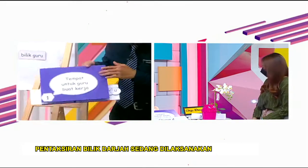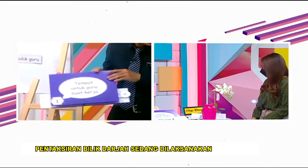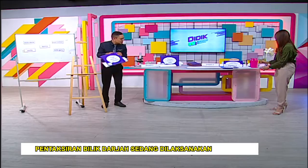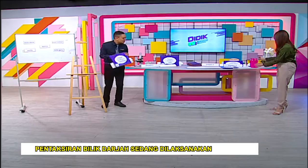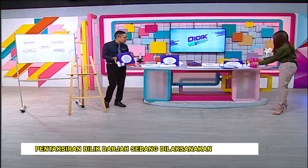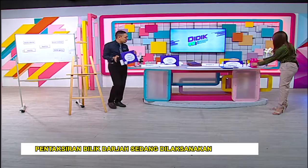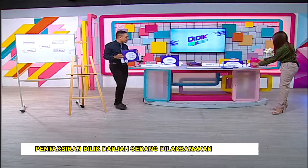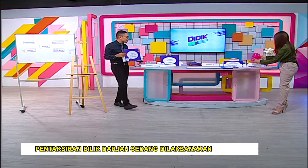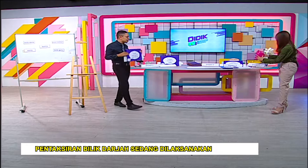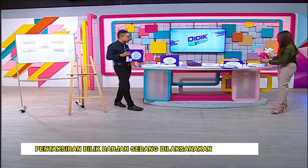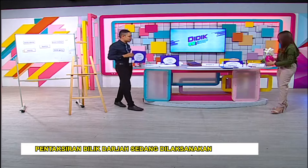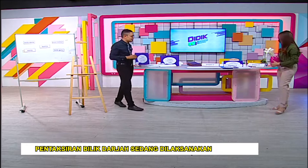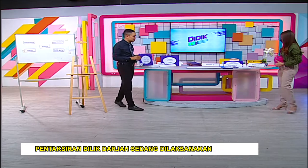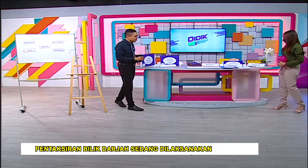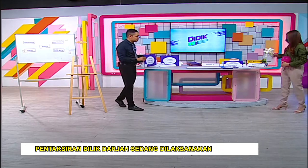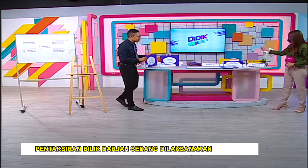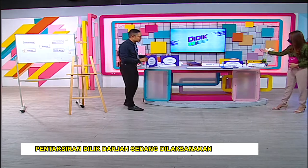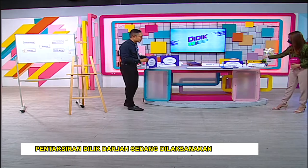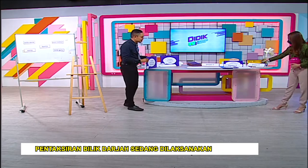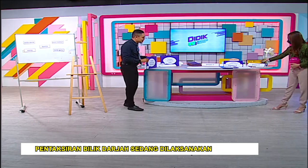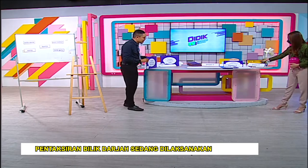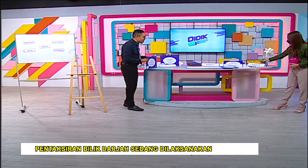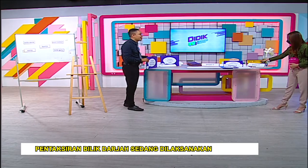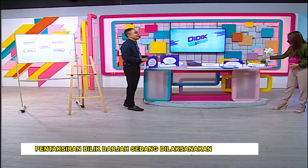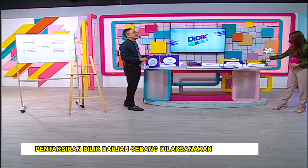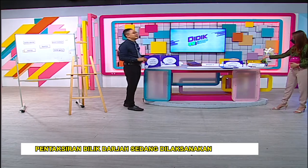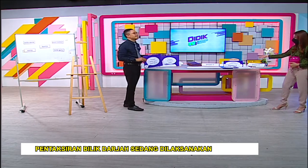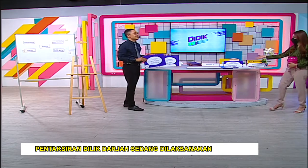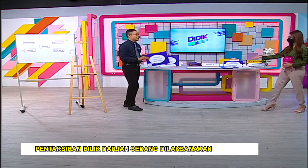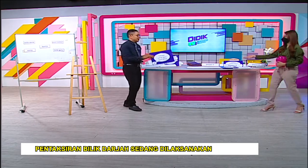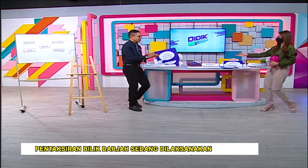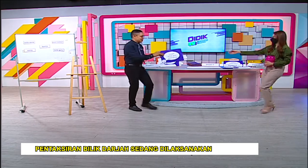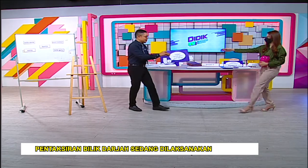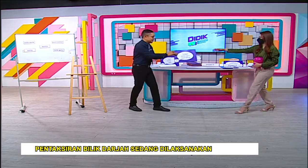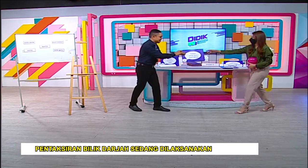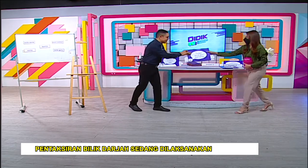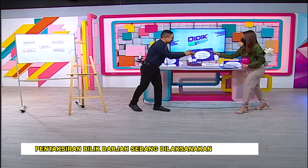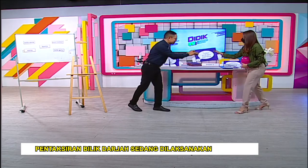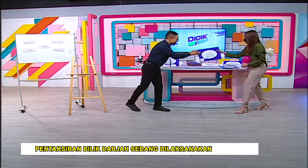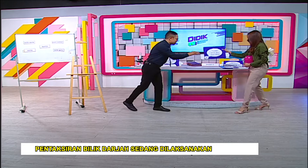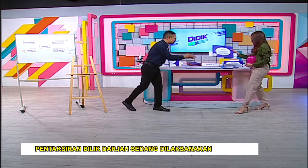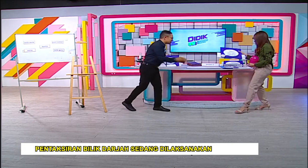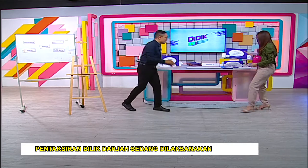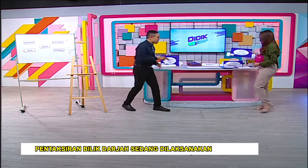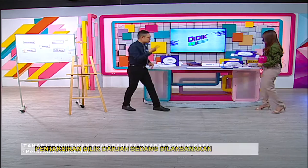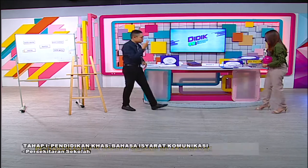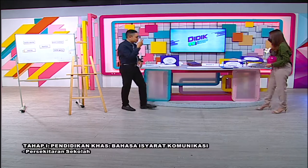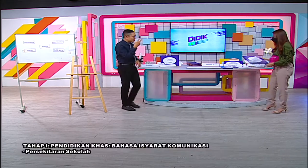kita stesen mana kita nak letak ni. Nama cikgu stesen 5. Ya, betul. Okey, yang terakhir kita ada. Nampak